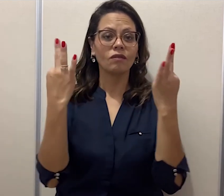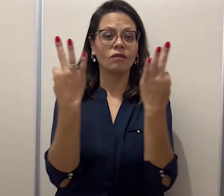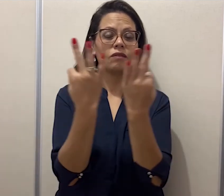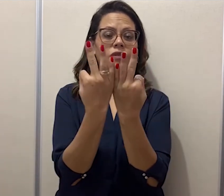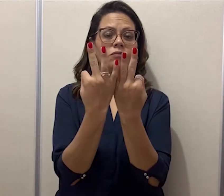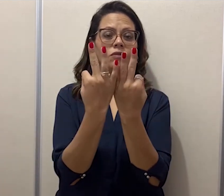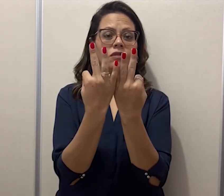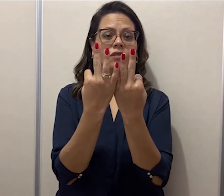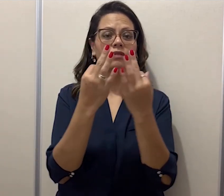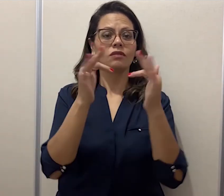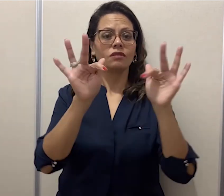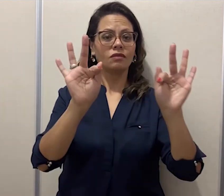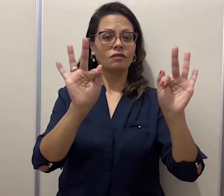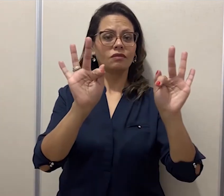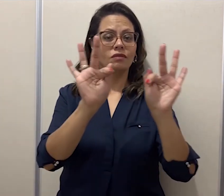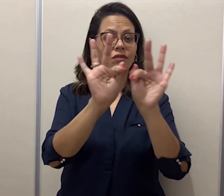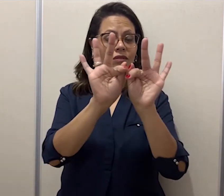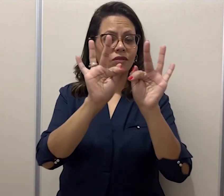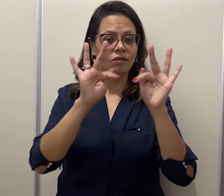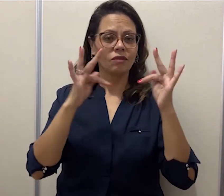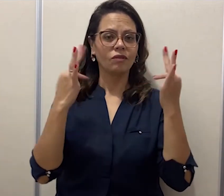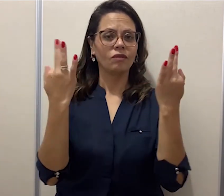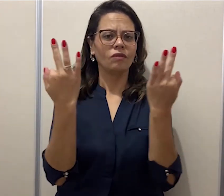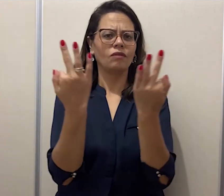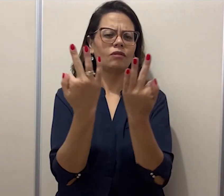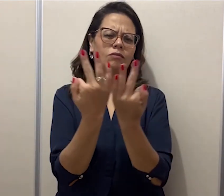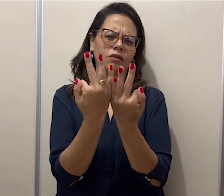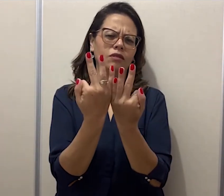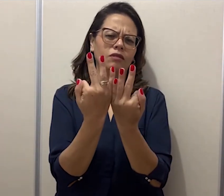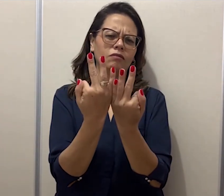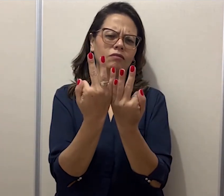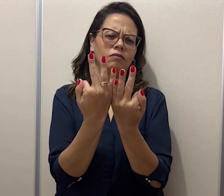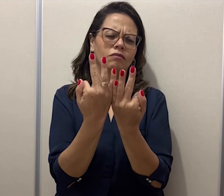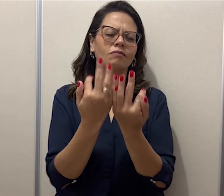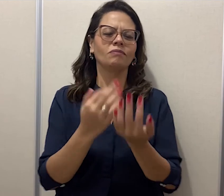em família em família